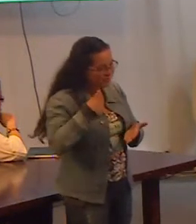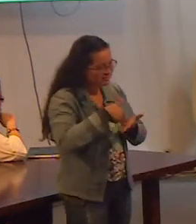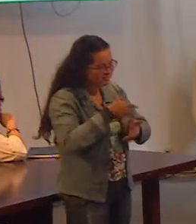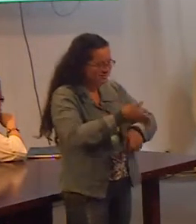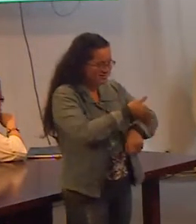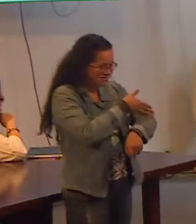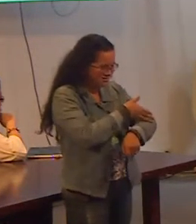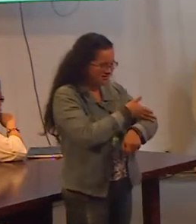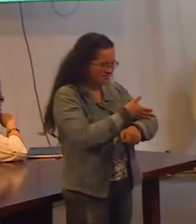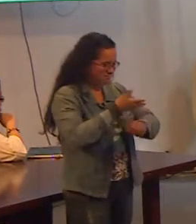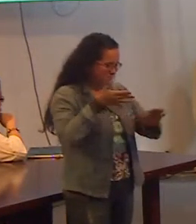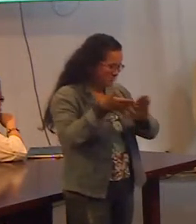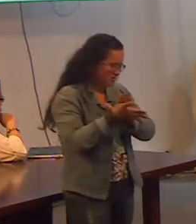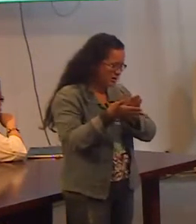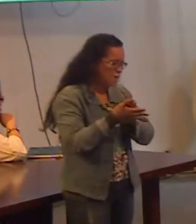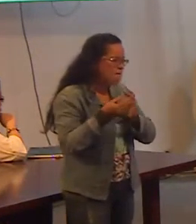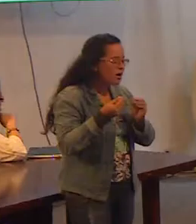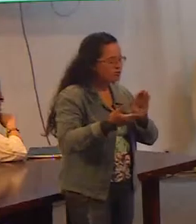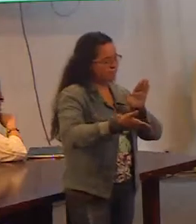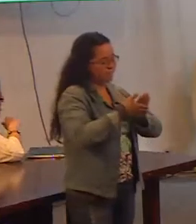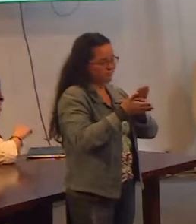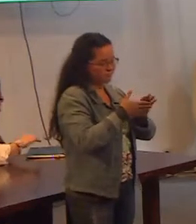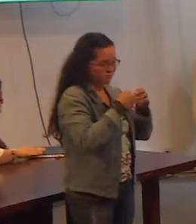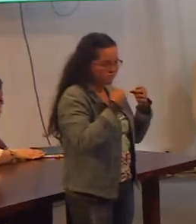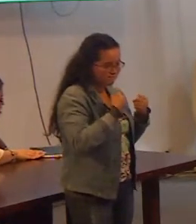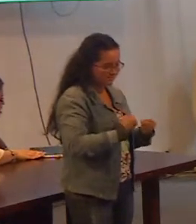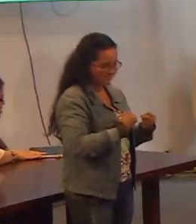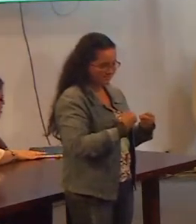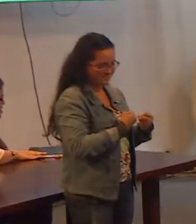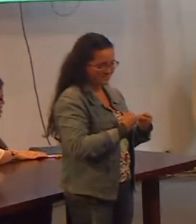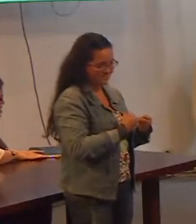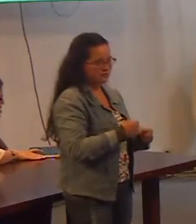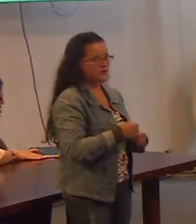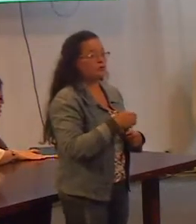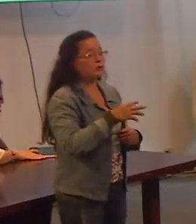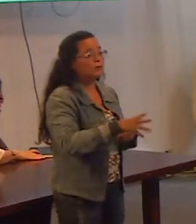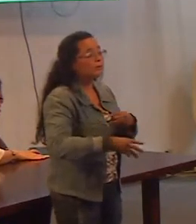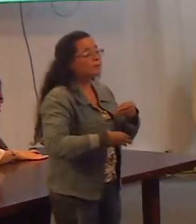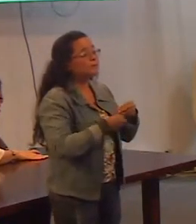nombraron, como para que nos dieran un sustento teórico. Entonces teníamos también